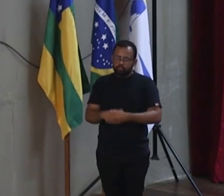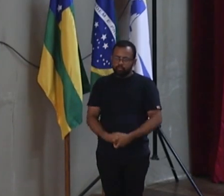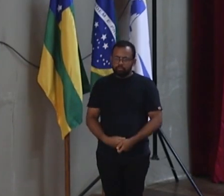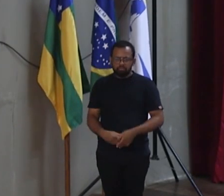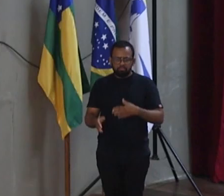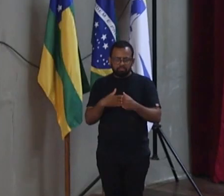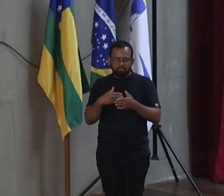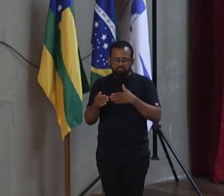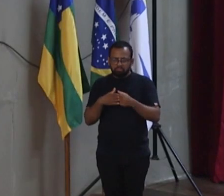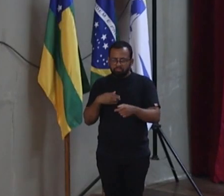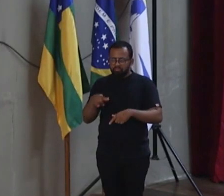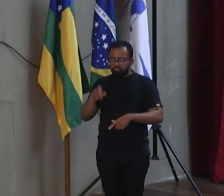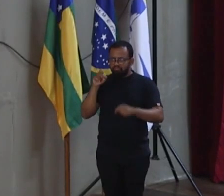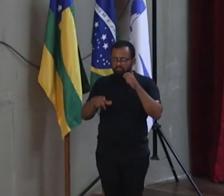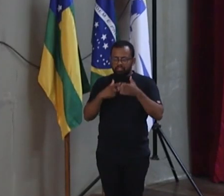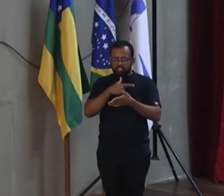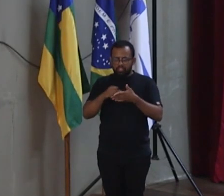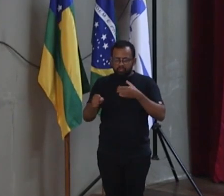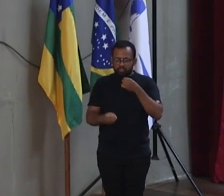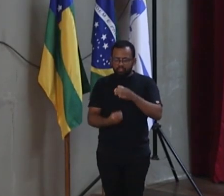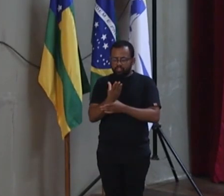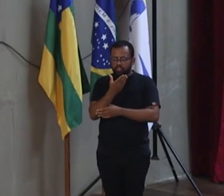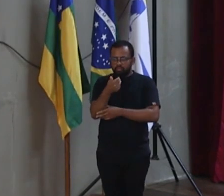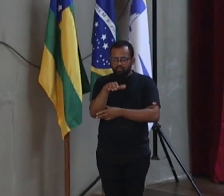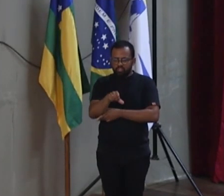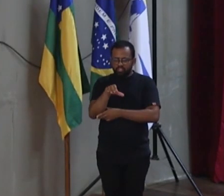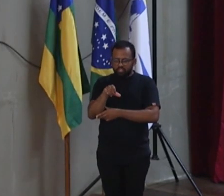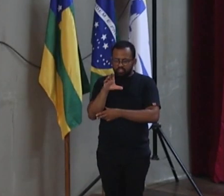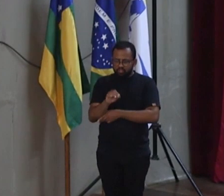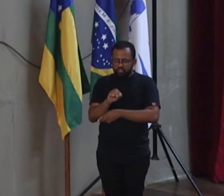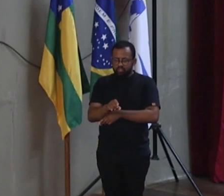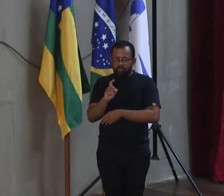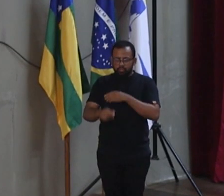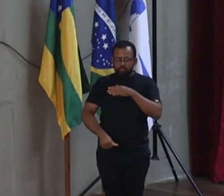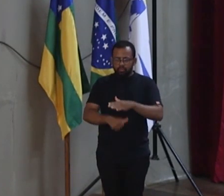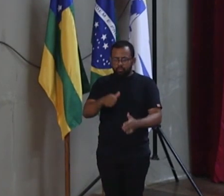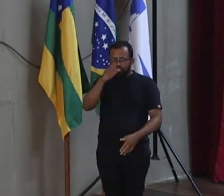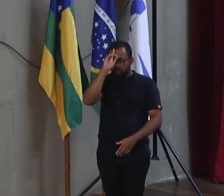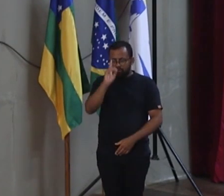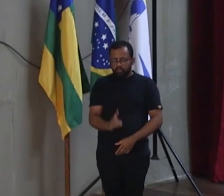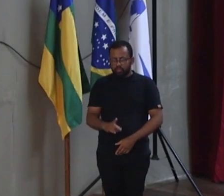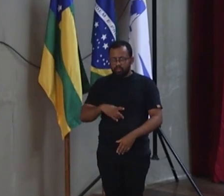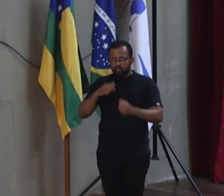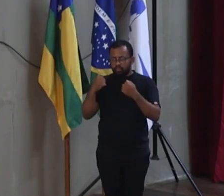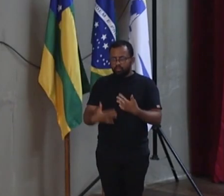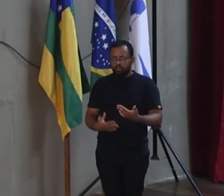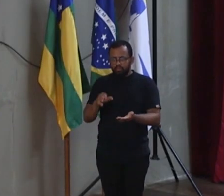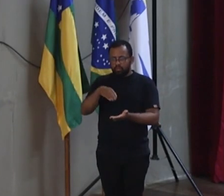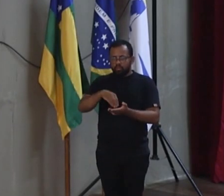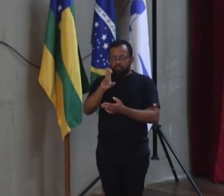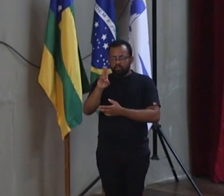De qualquer forma, a LAB foi criada em 1990 e sua primeira diretoria contou com membros